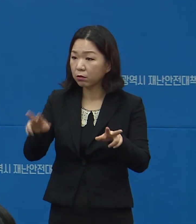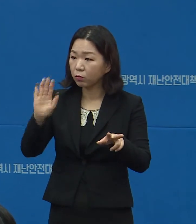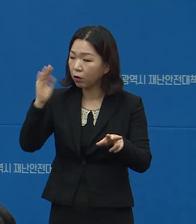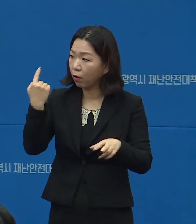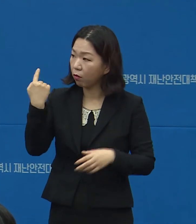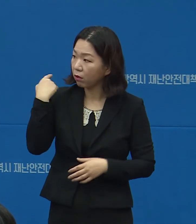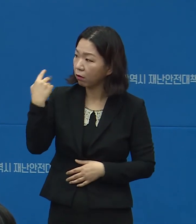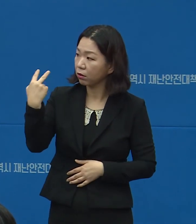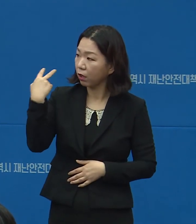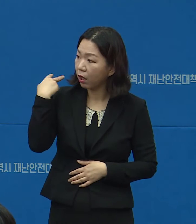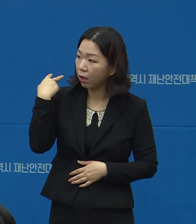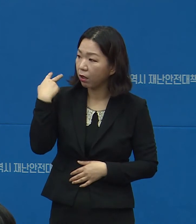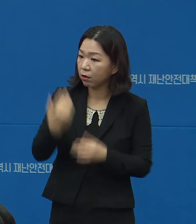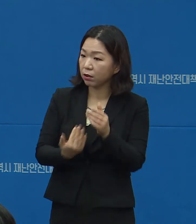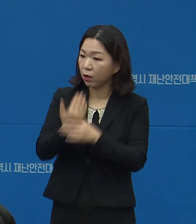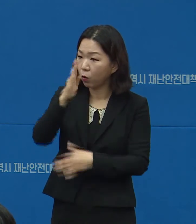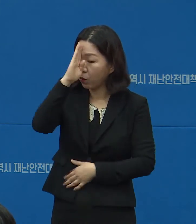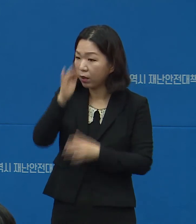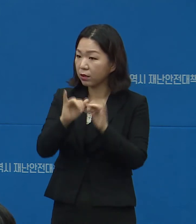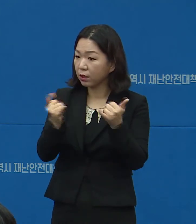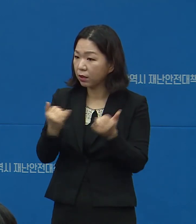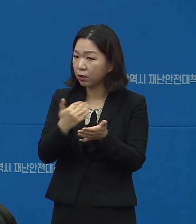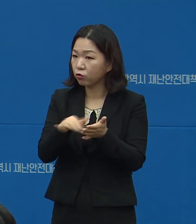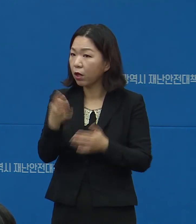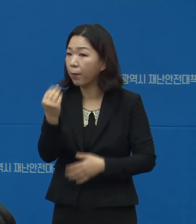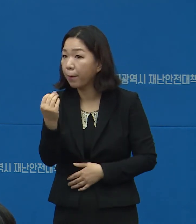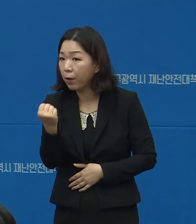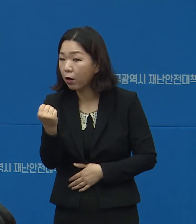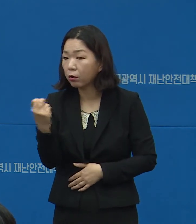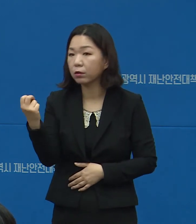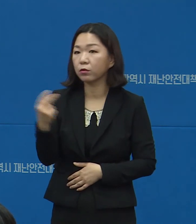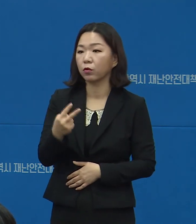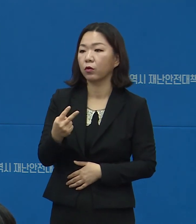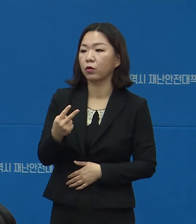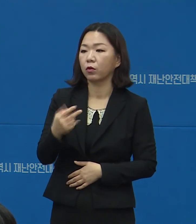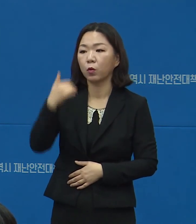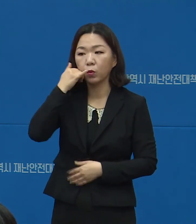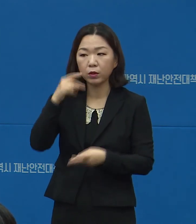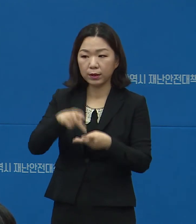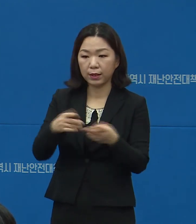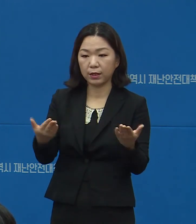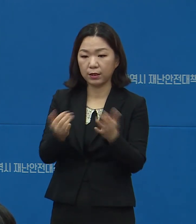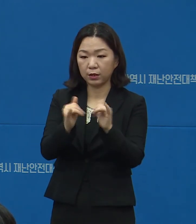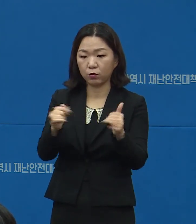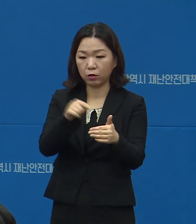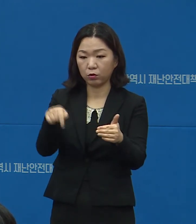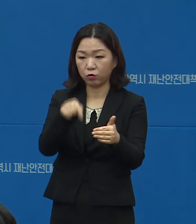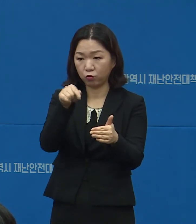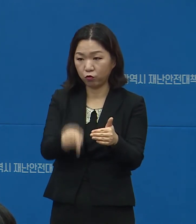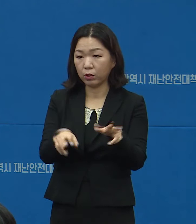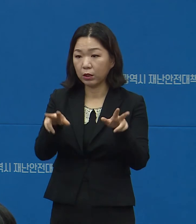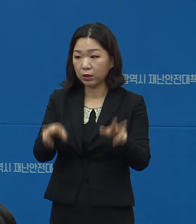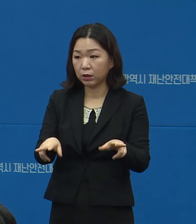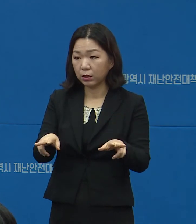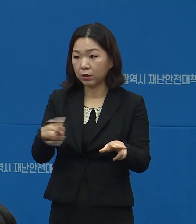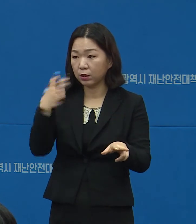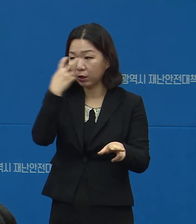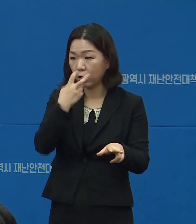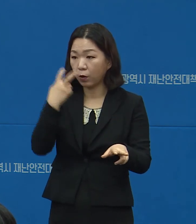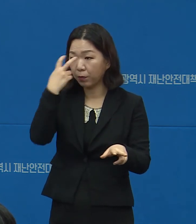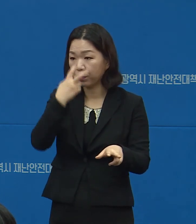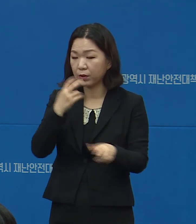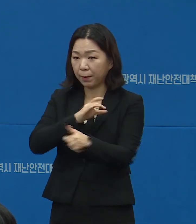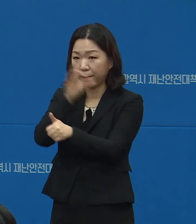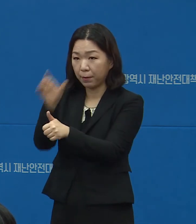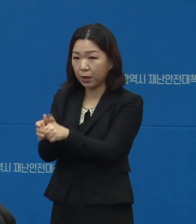뭐 어제나 그제 나온 확진자는 몇 명쯤 되냐며 그리고 콜센터 직원 가운데 지금 현재 정체 검사를